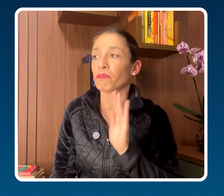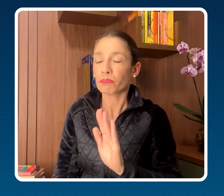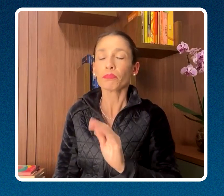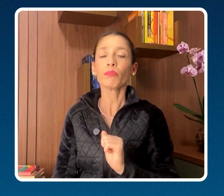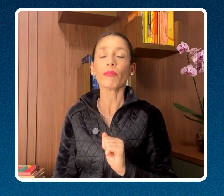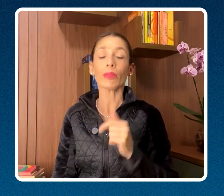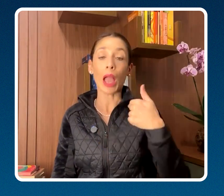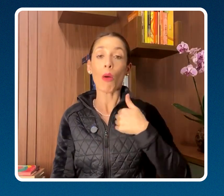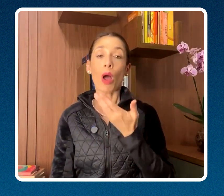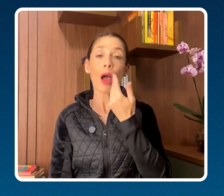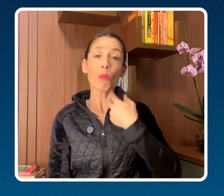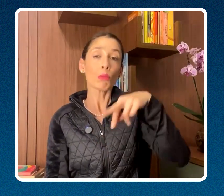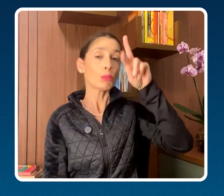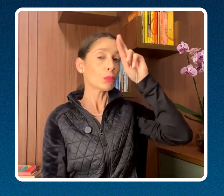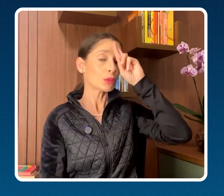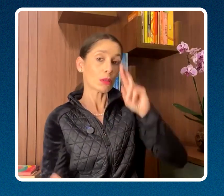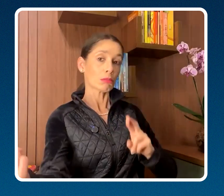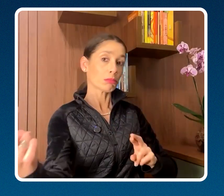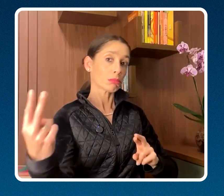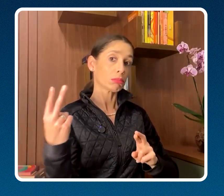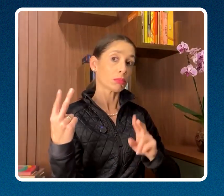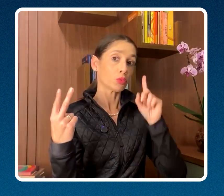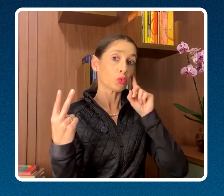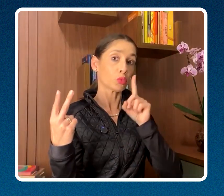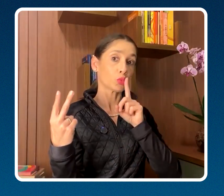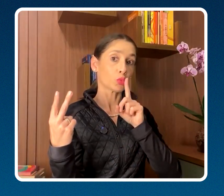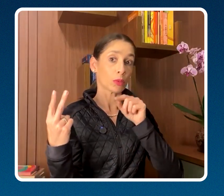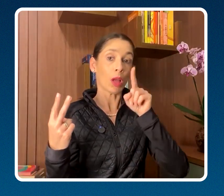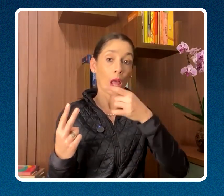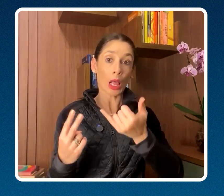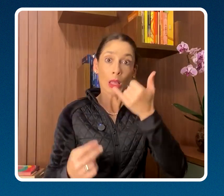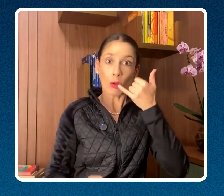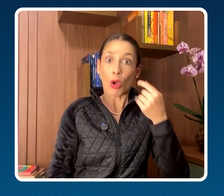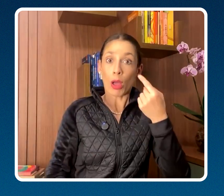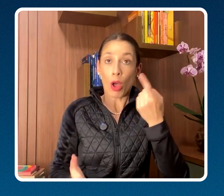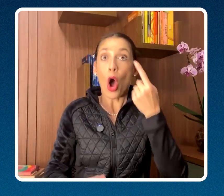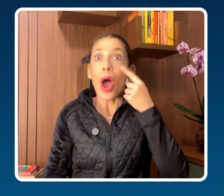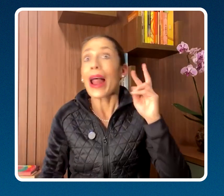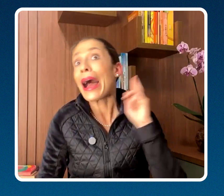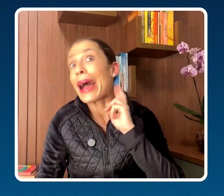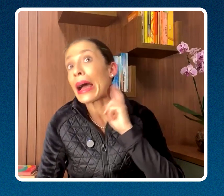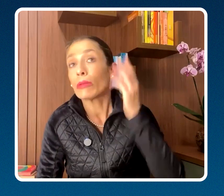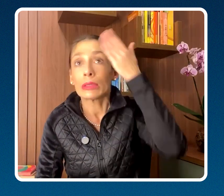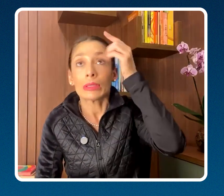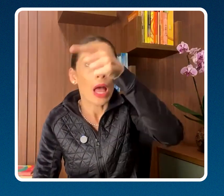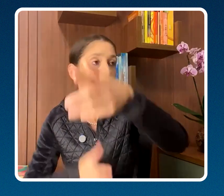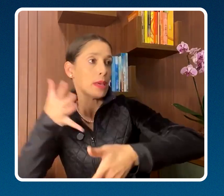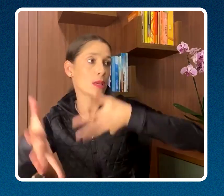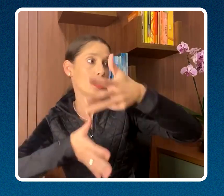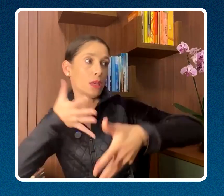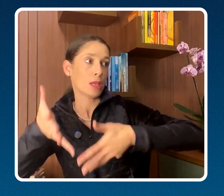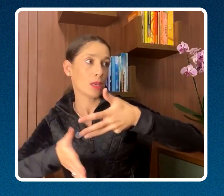estava no horário de almoço e essas duas pessoas chegaram. Aí foi que ele disse, olha, a Raquel sabe falar a língua dessas pessoas aí.